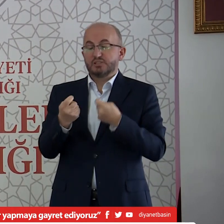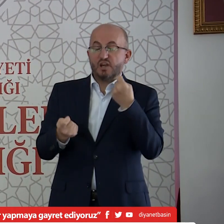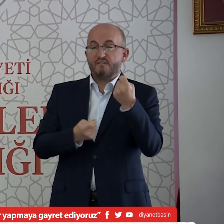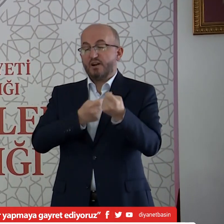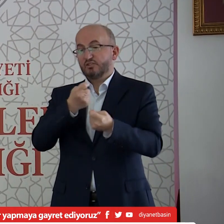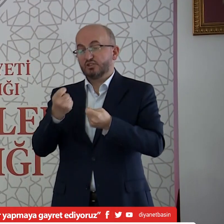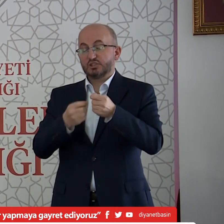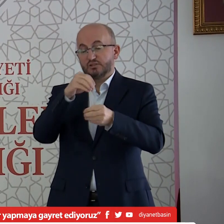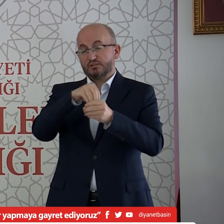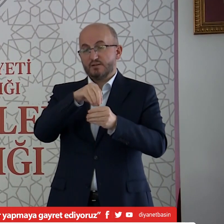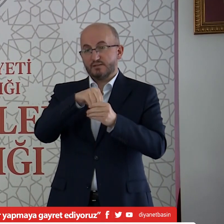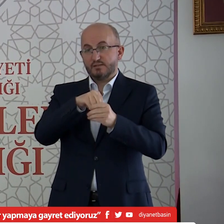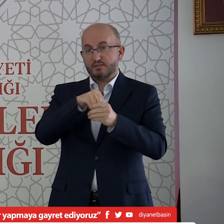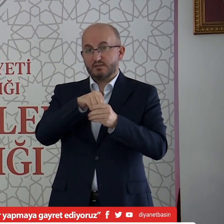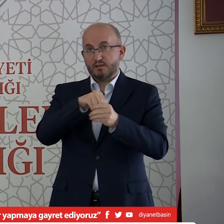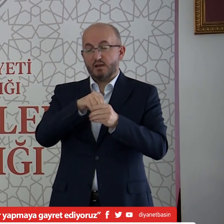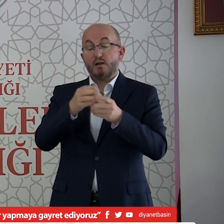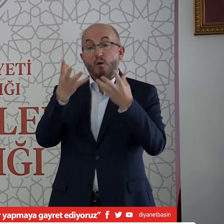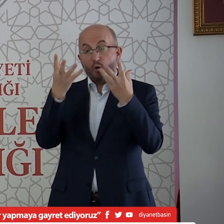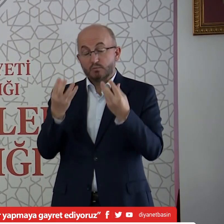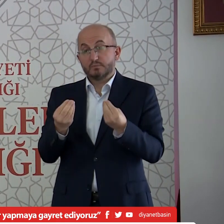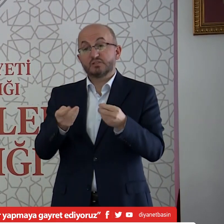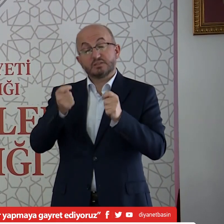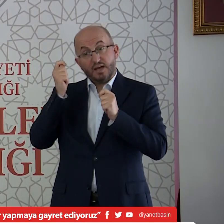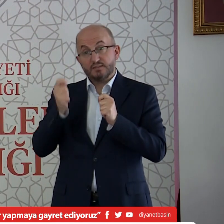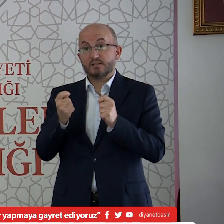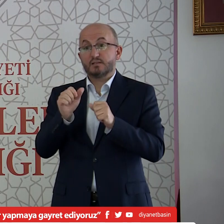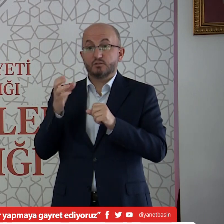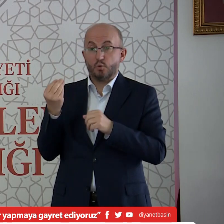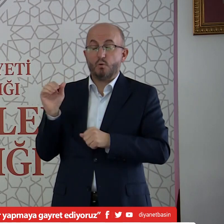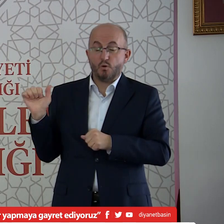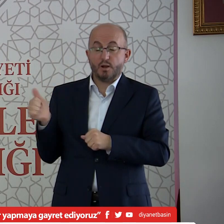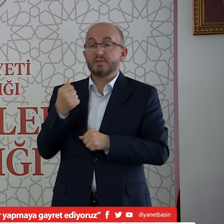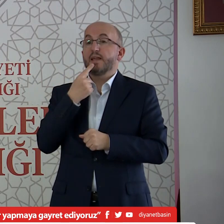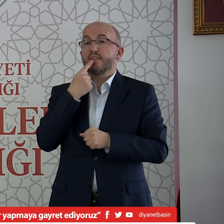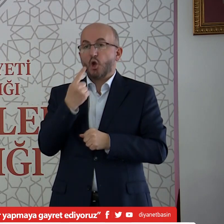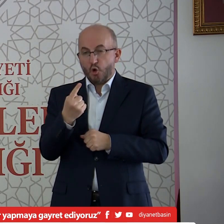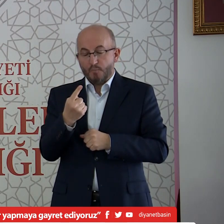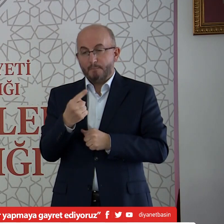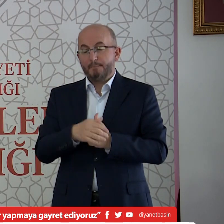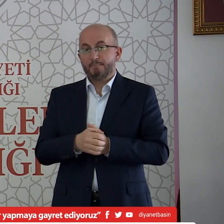ve davranış içerisinde olmamız gerçekten çok önemlidir diyorum.